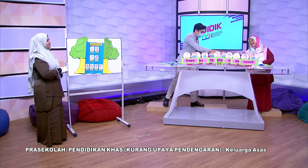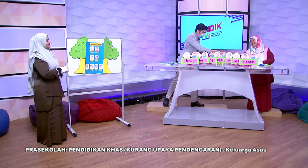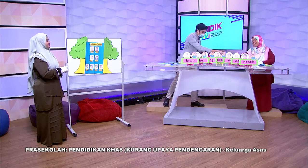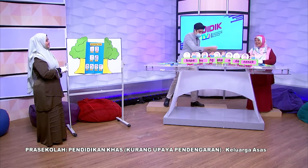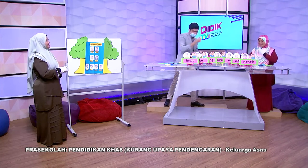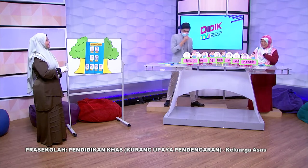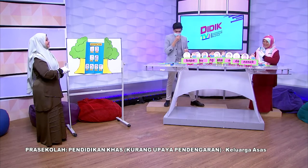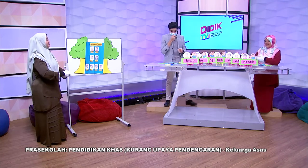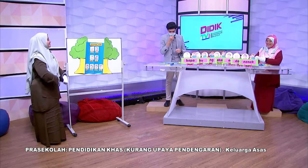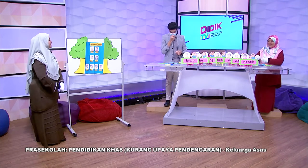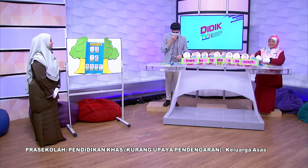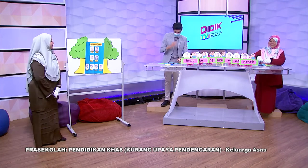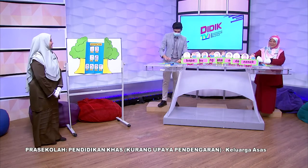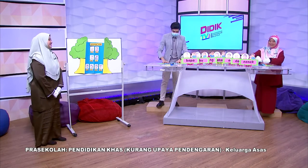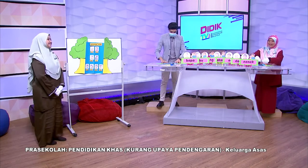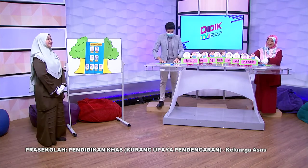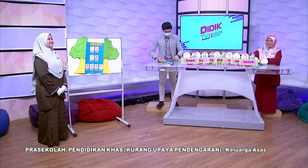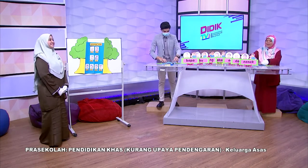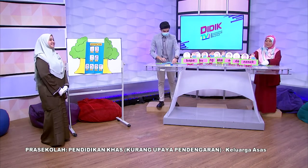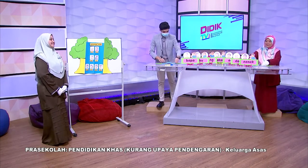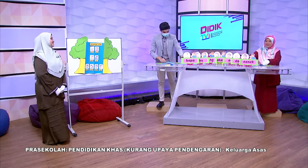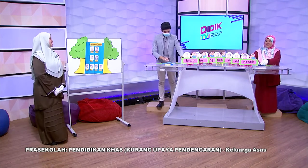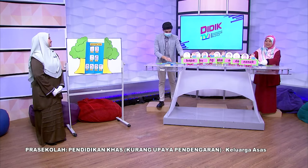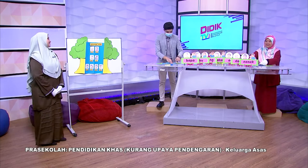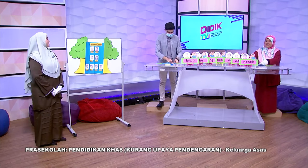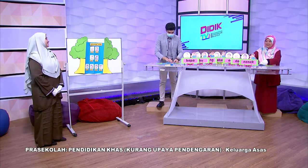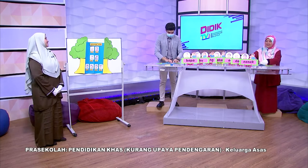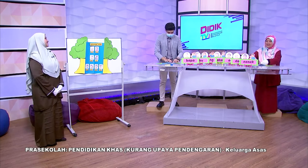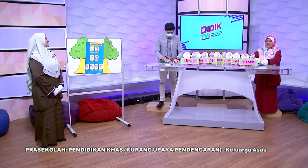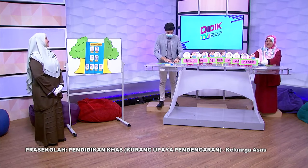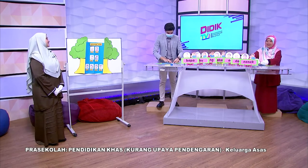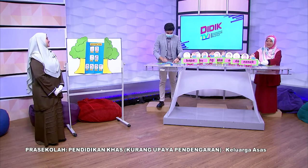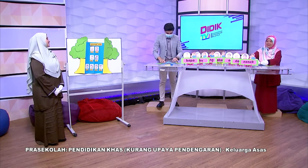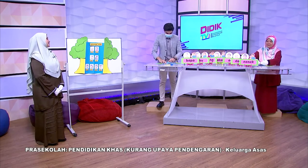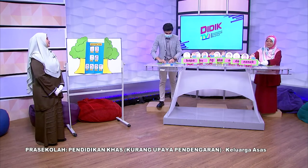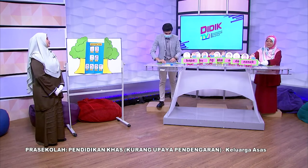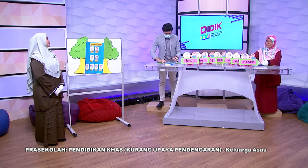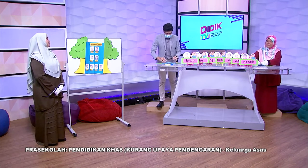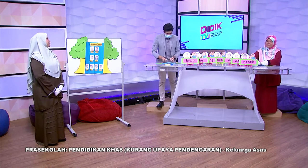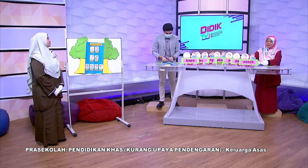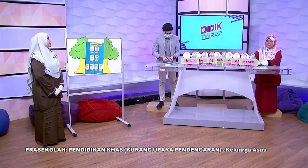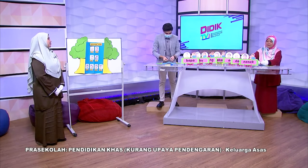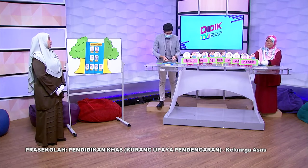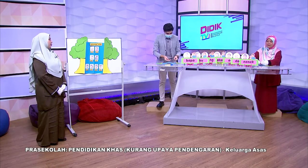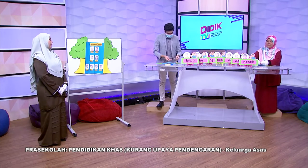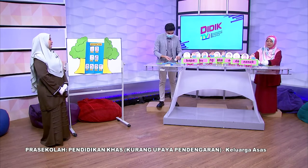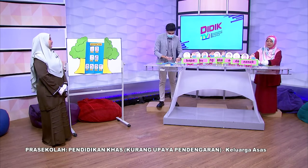sama kita Oke kamu sekali di ke atas kali terletak